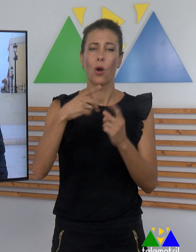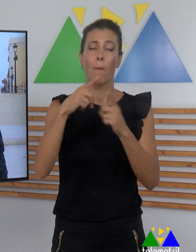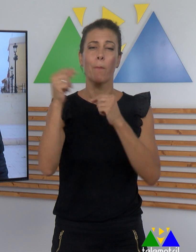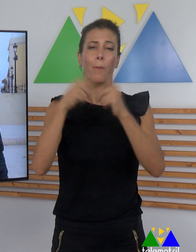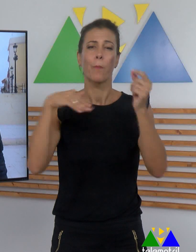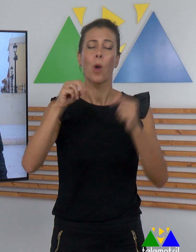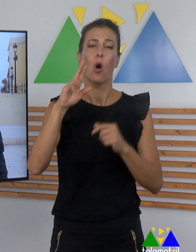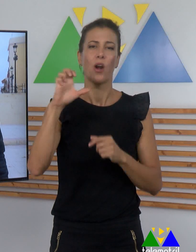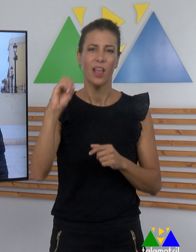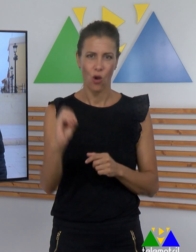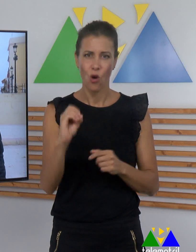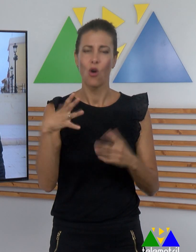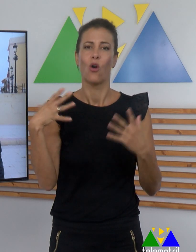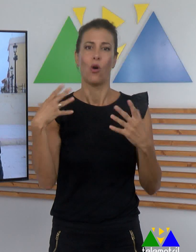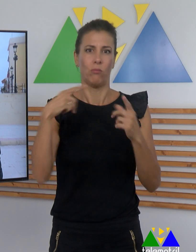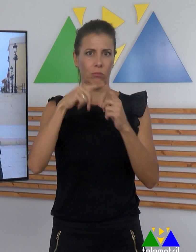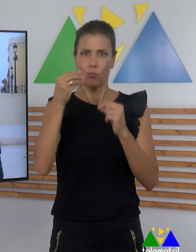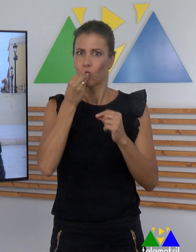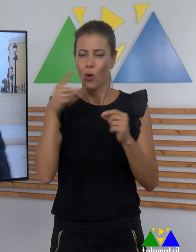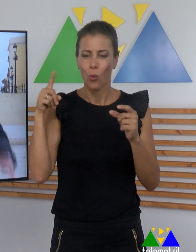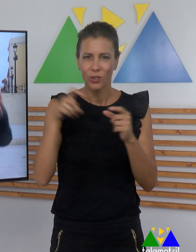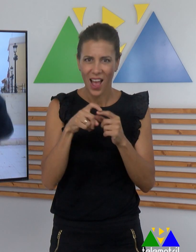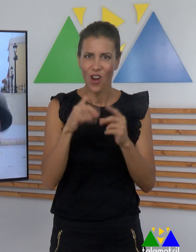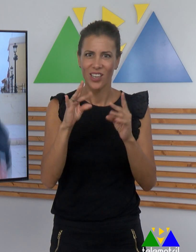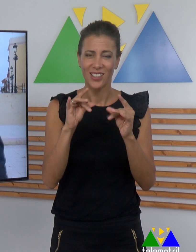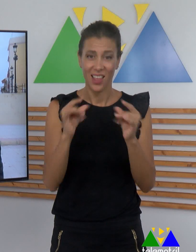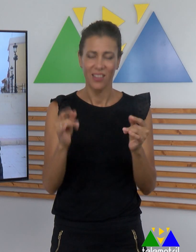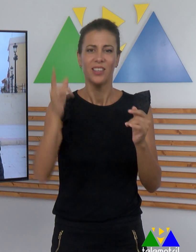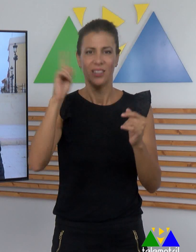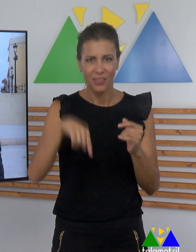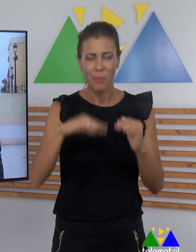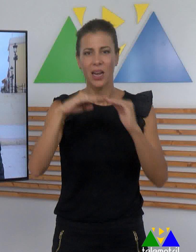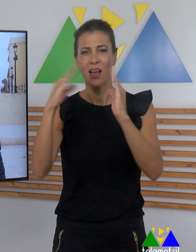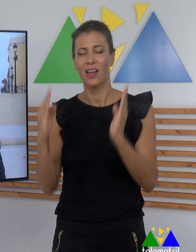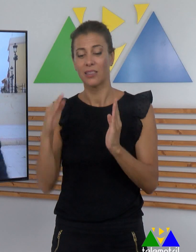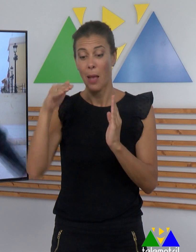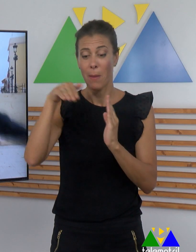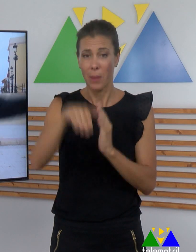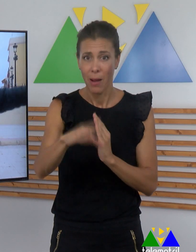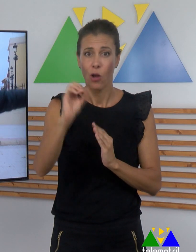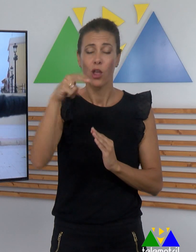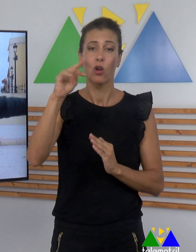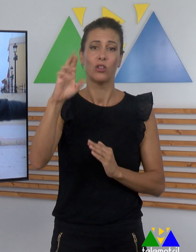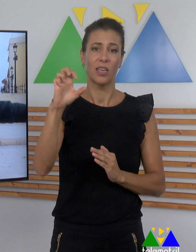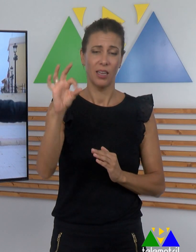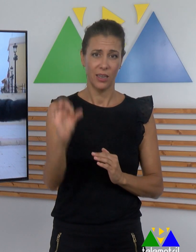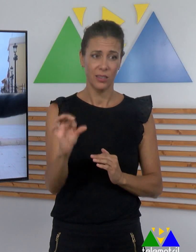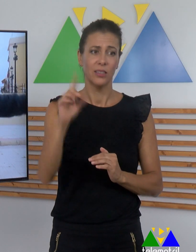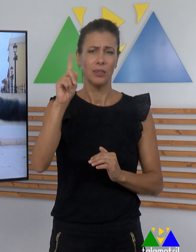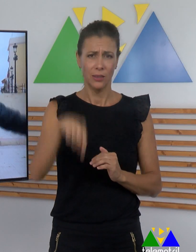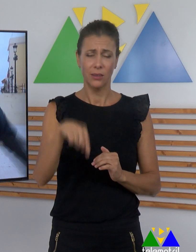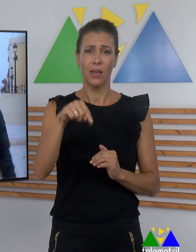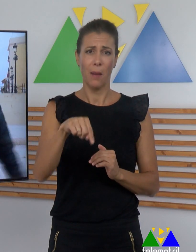un moreo que tenía unas hojas magníficas para los gusanos de seda, la casa de Contreras más para abajo, y esto, que en su tiempo